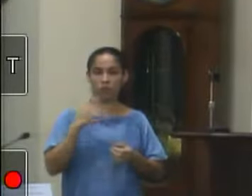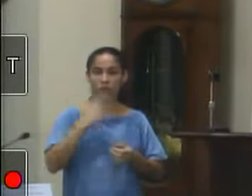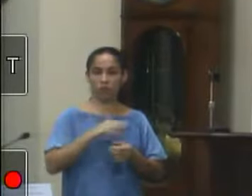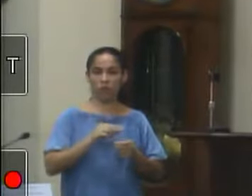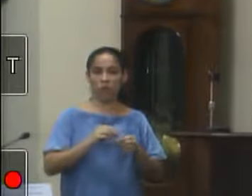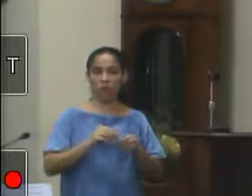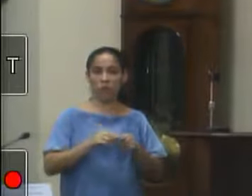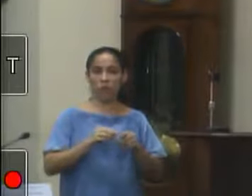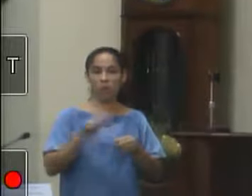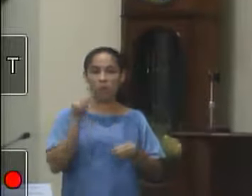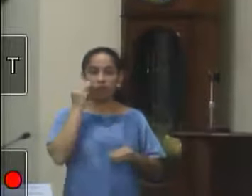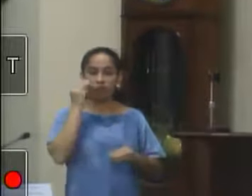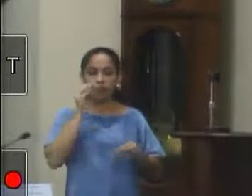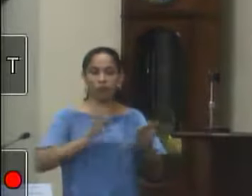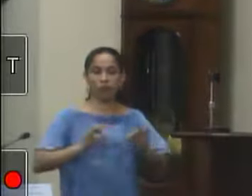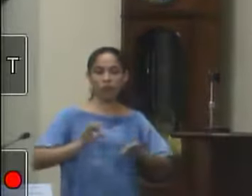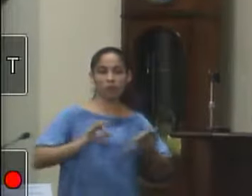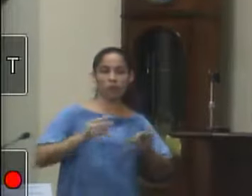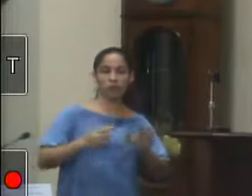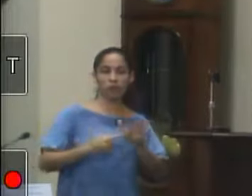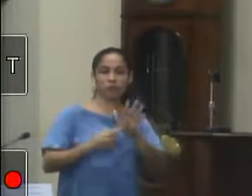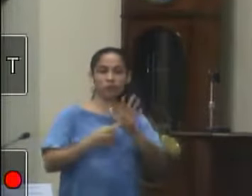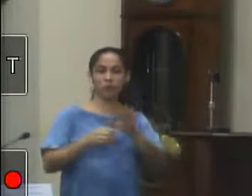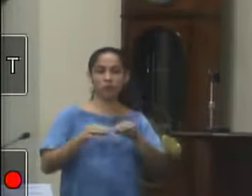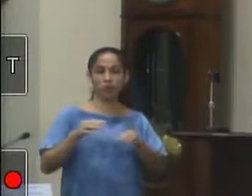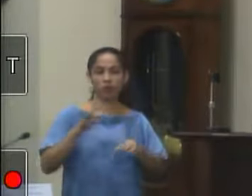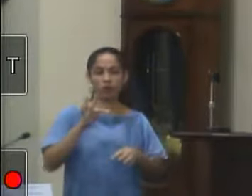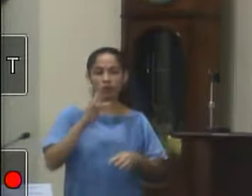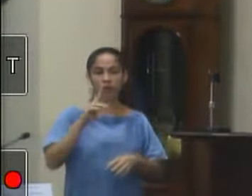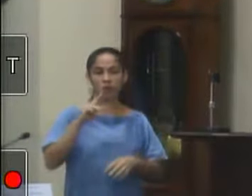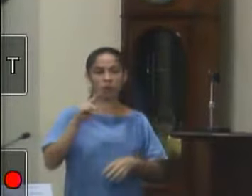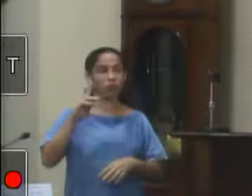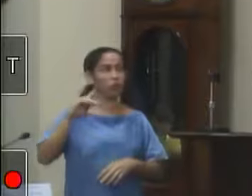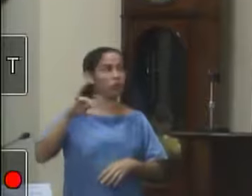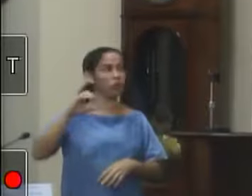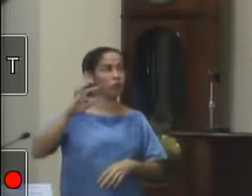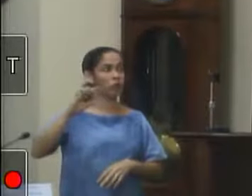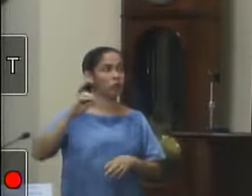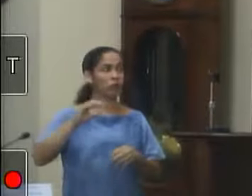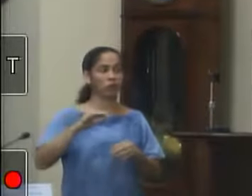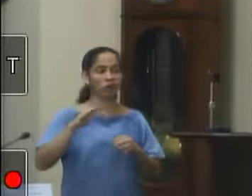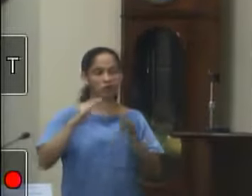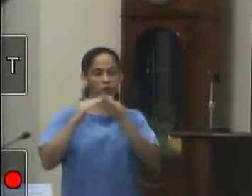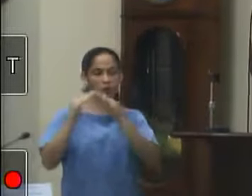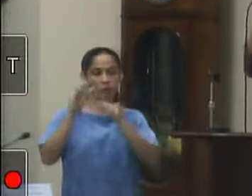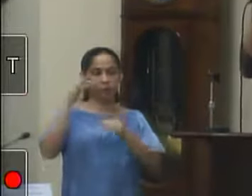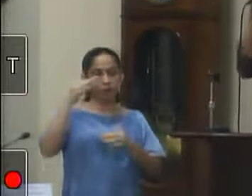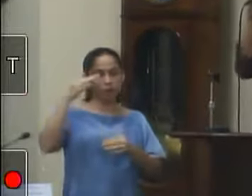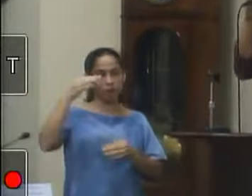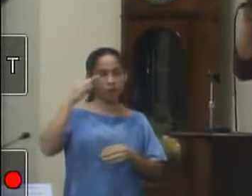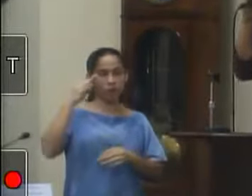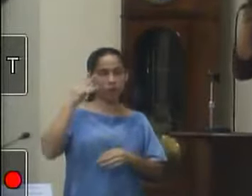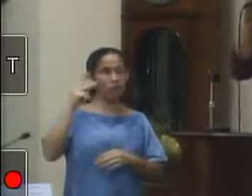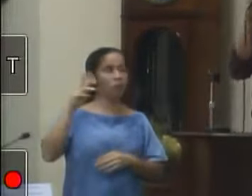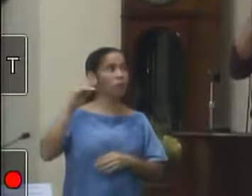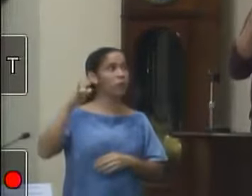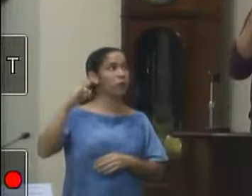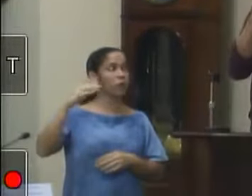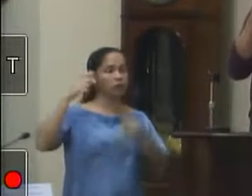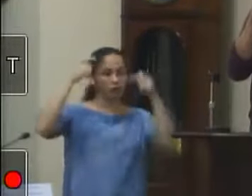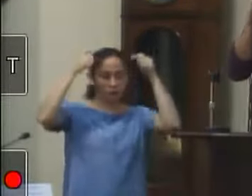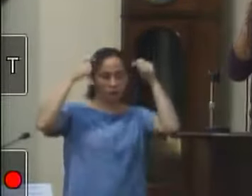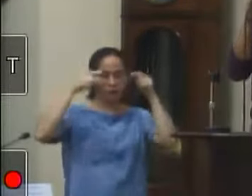tem proposto para o distrito, que é uma complementação turística ali com a Casa da Princesa, a Fazenda da Embrapa, o Parque do Açude